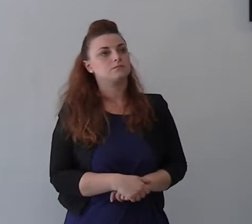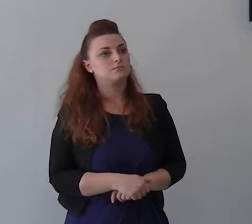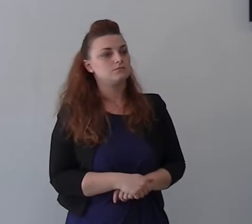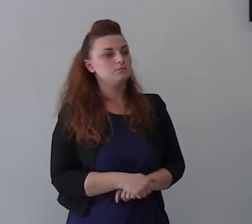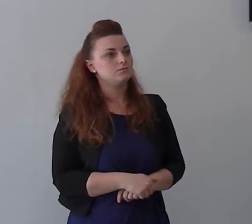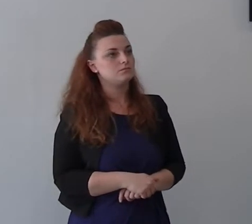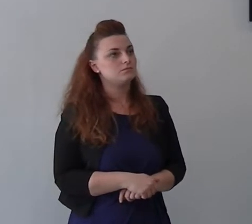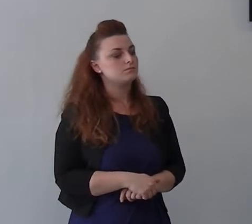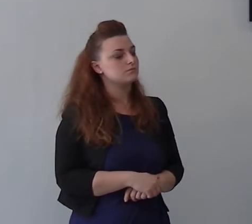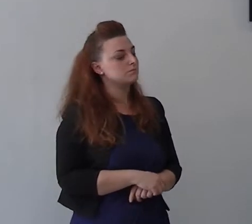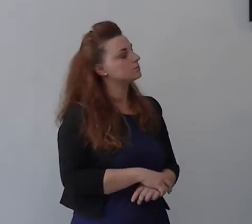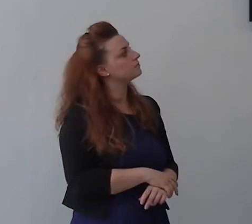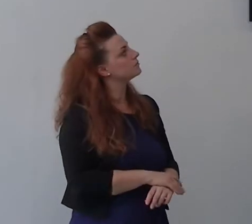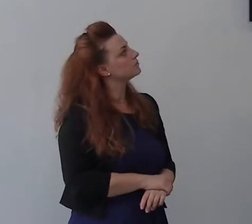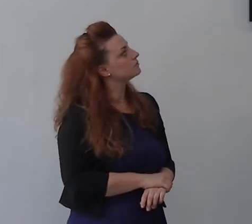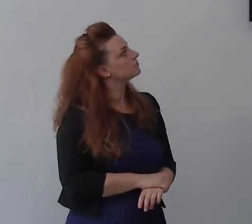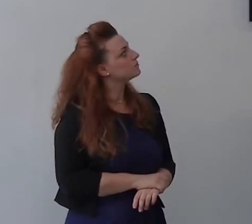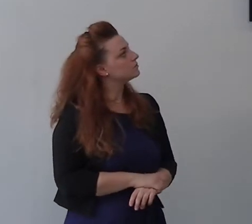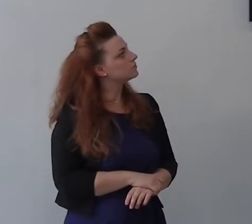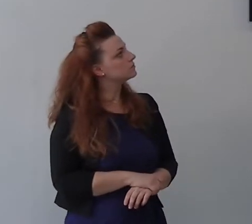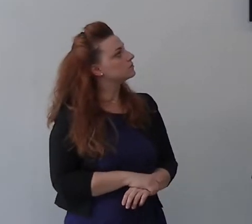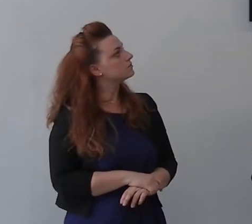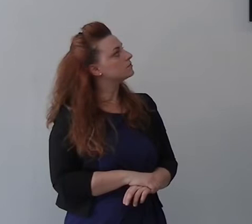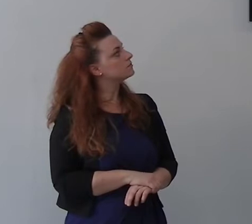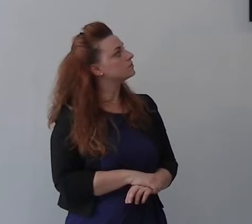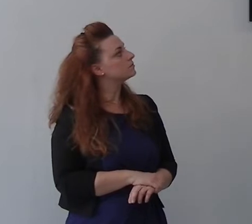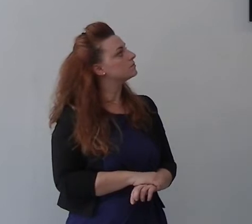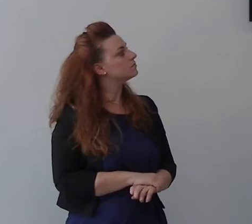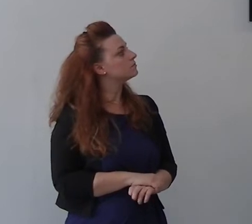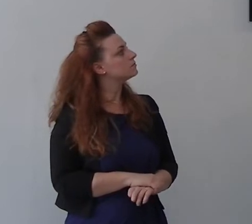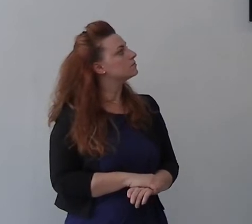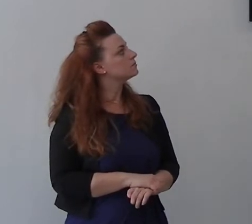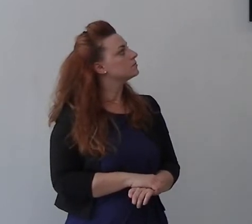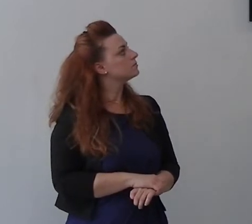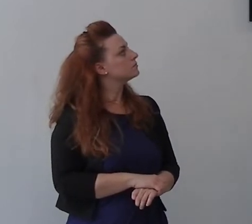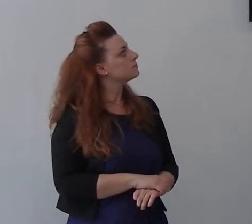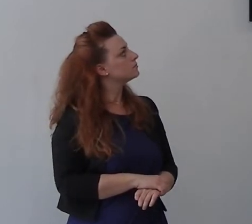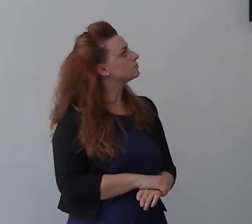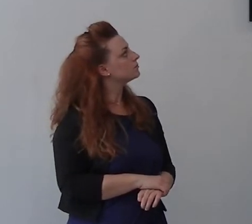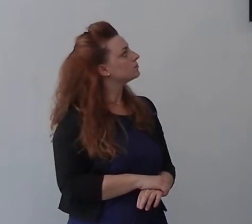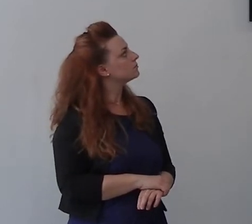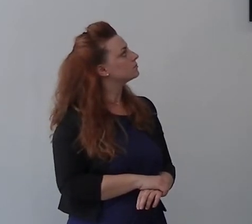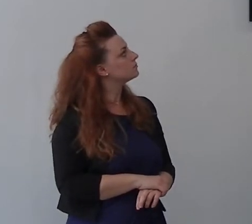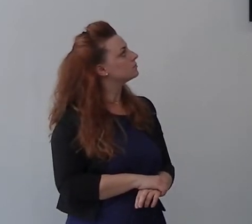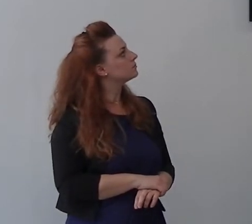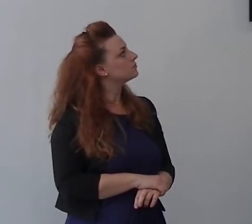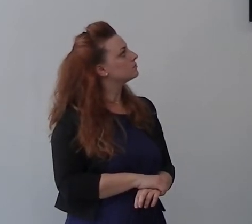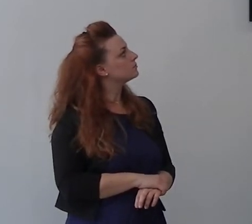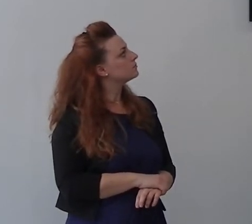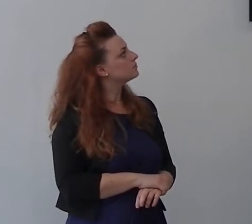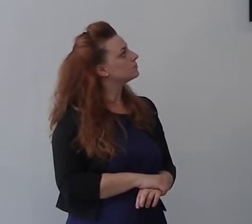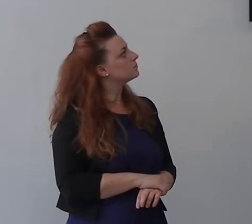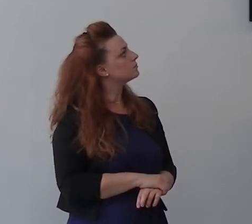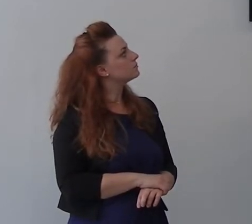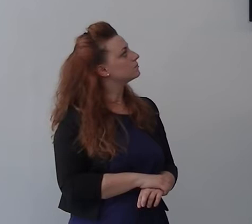che tu ci facessi vedere un segno miracoloso. Gesù rispose: questa gente malvagia e infedele a Dio vuole vedere